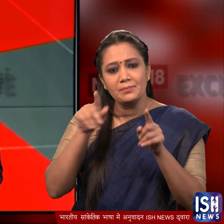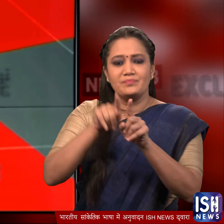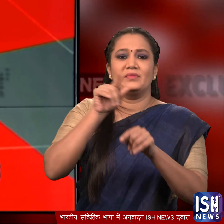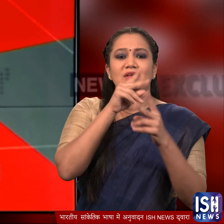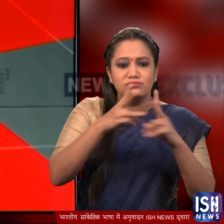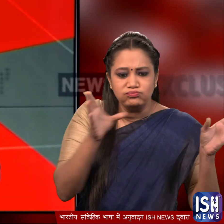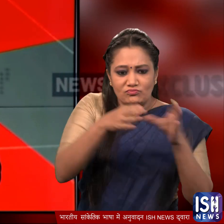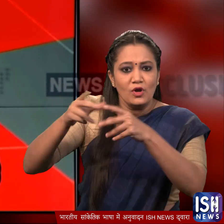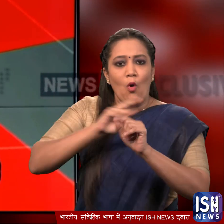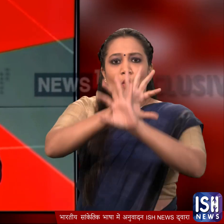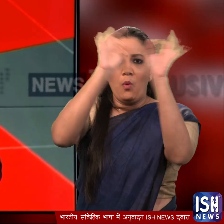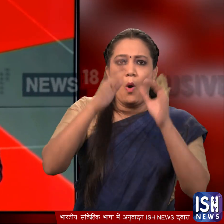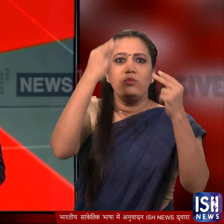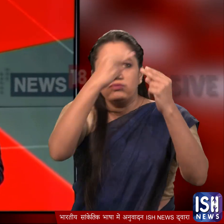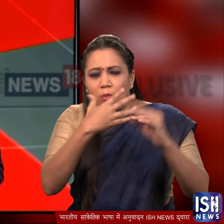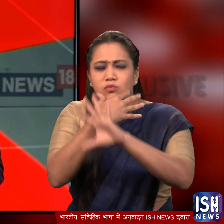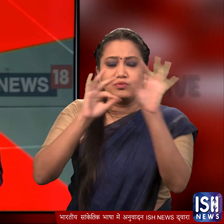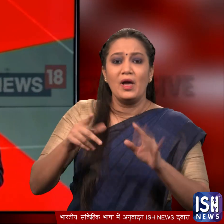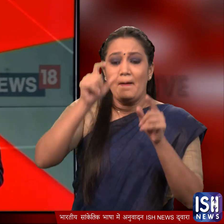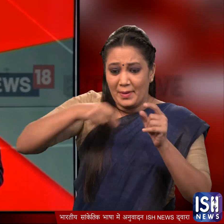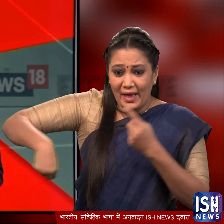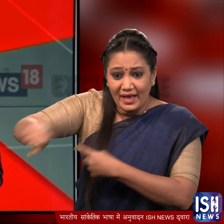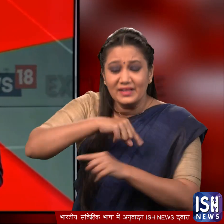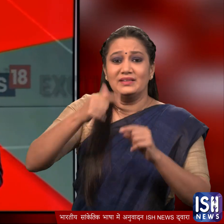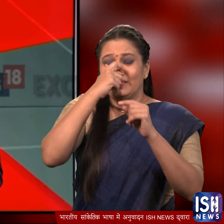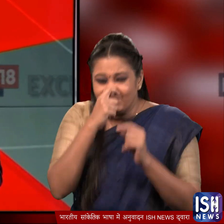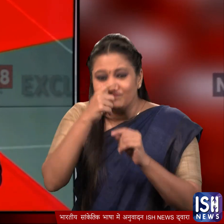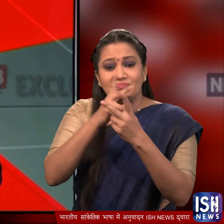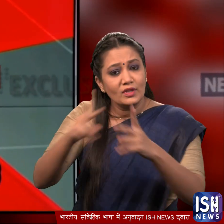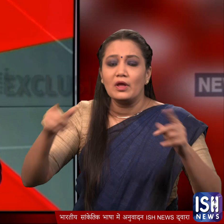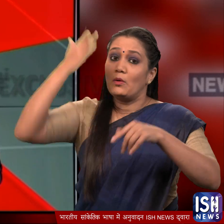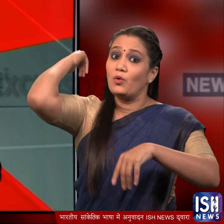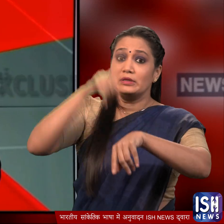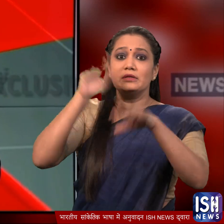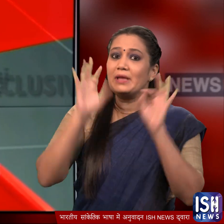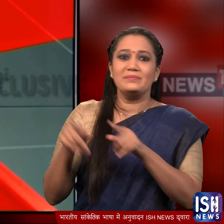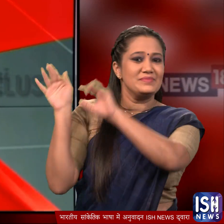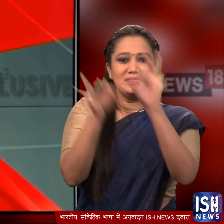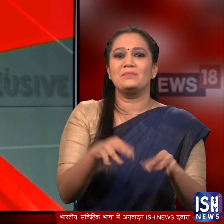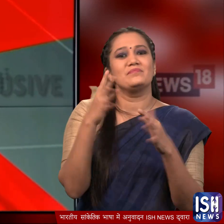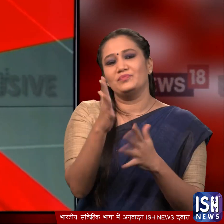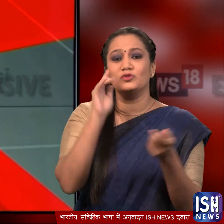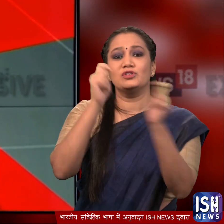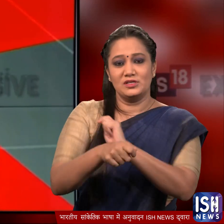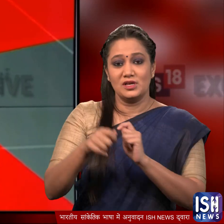लिए साधु संतों के अखाड़े सज चुके हैं। आम लोगों के लिए कुंभ मेला और स्नान इस बार पहले की तरह नहीं होगा।